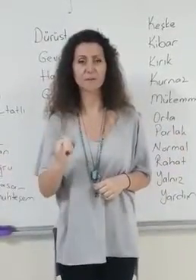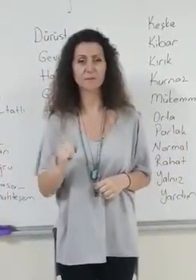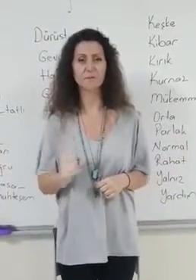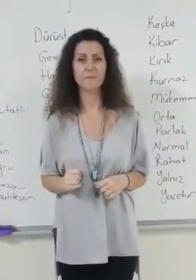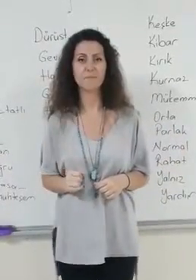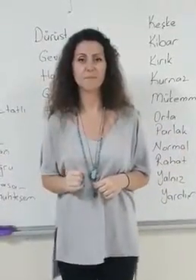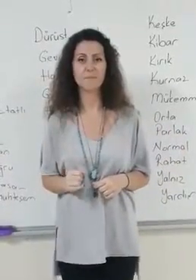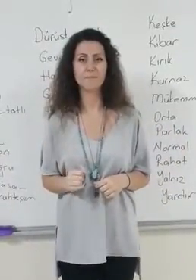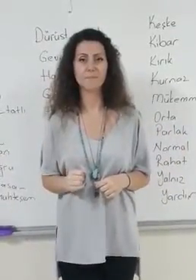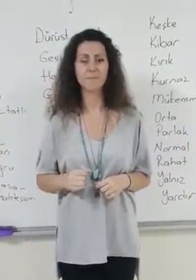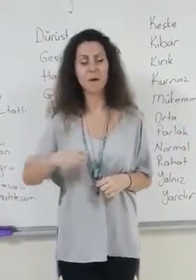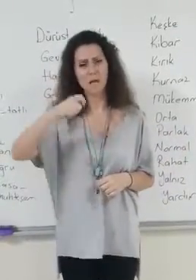sıcak,